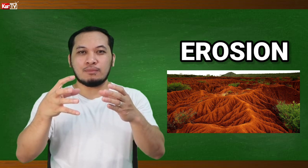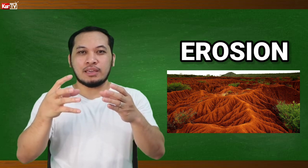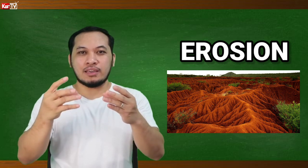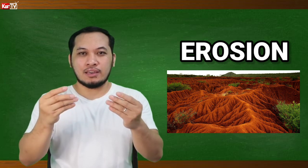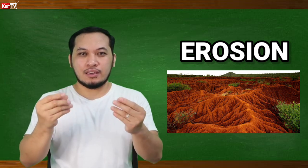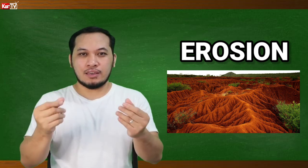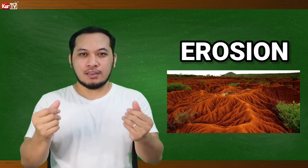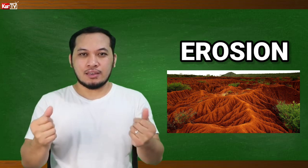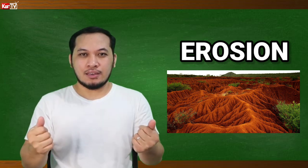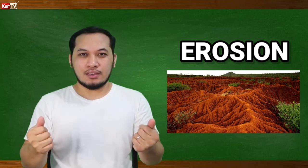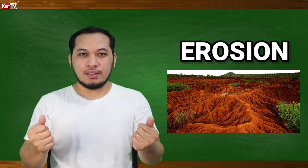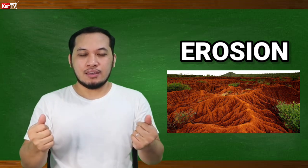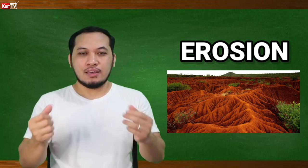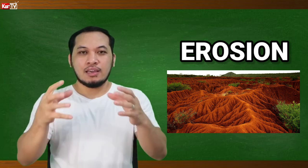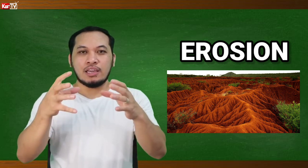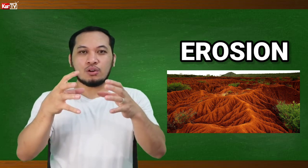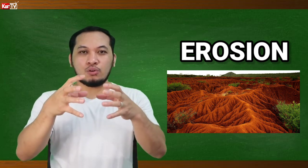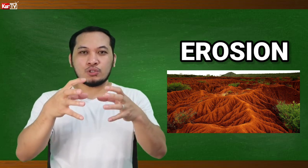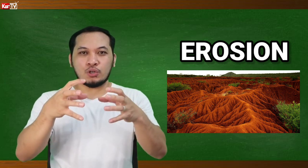kamay erosion